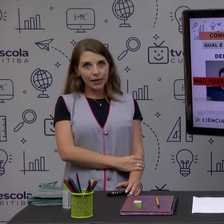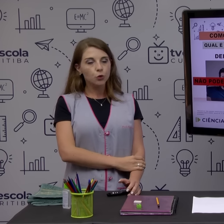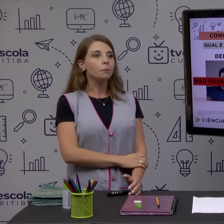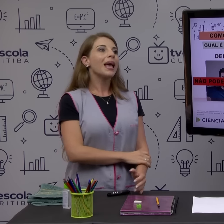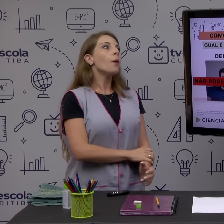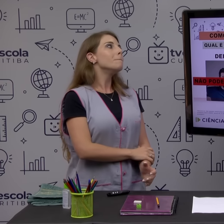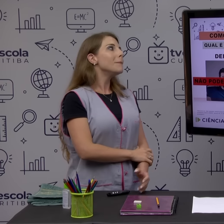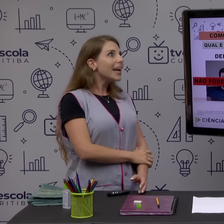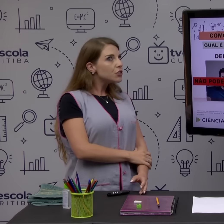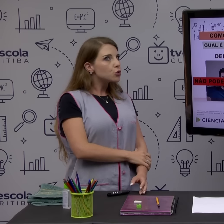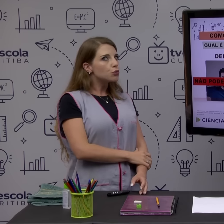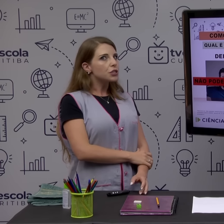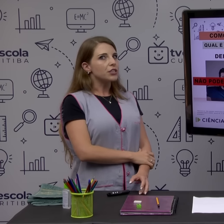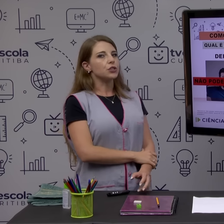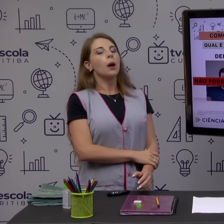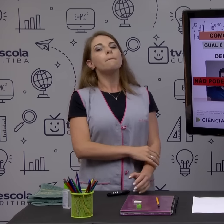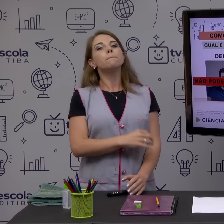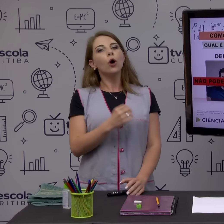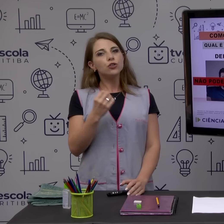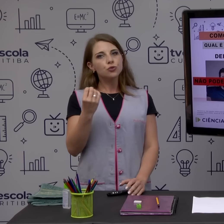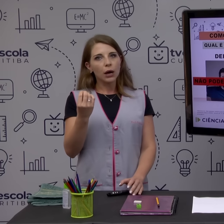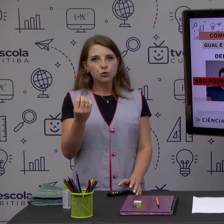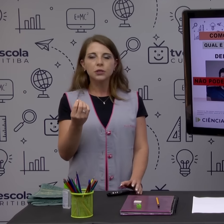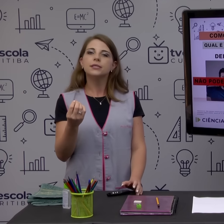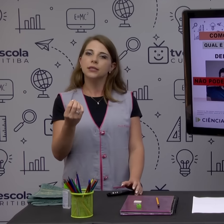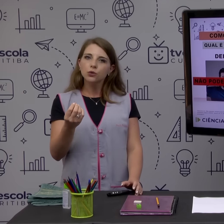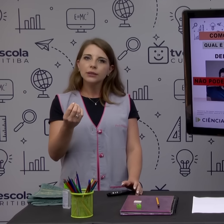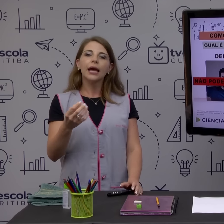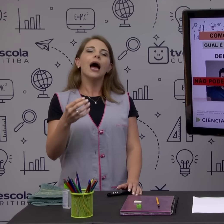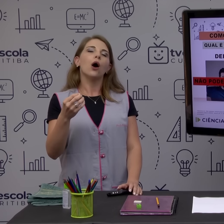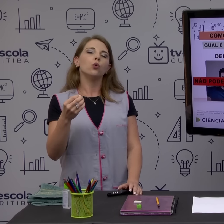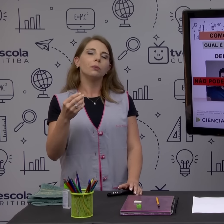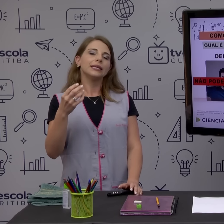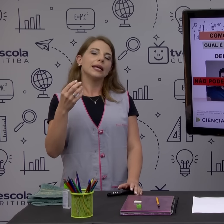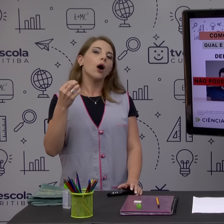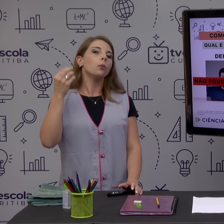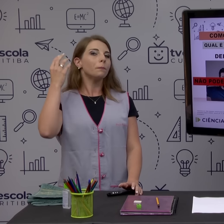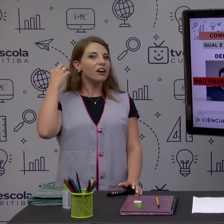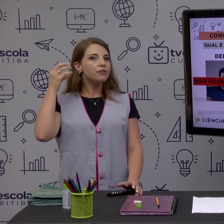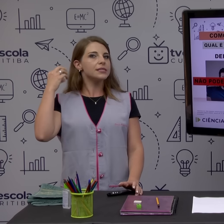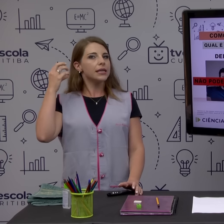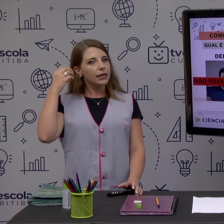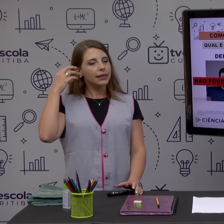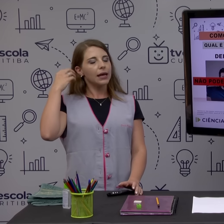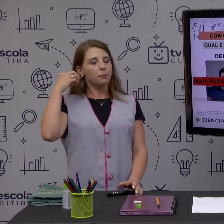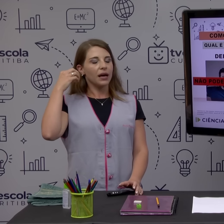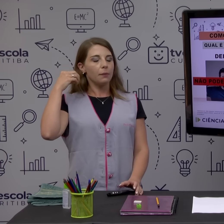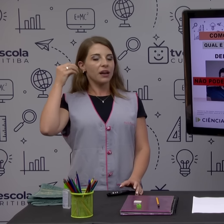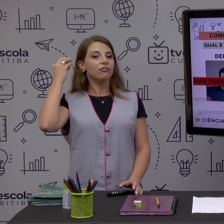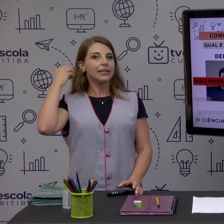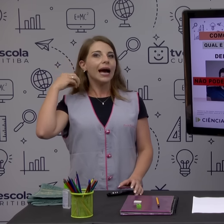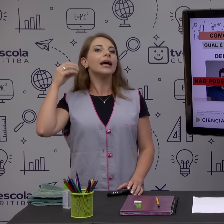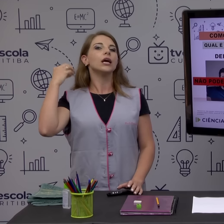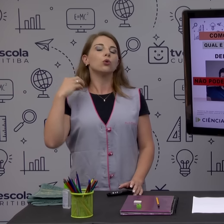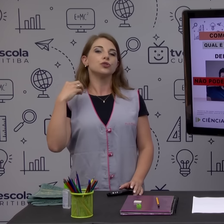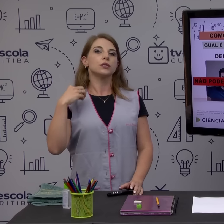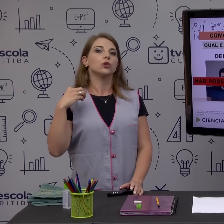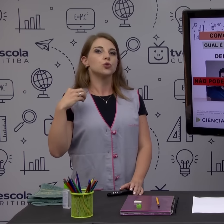certo? Médico, gente, pode estar utilizando, né, algum material para fazer, né, para avaliar ali a condição da sua